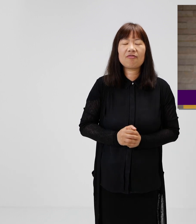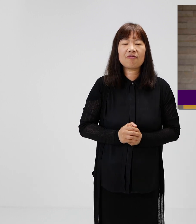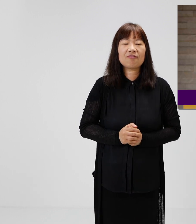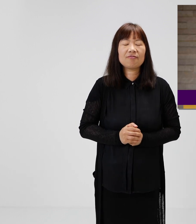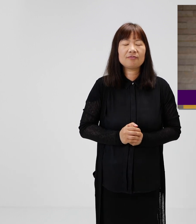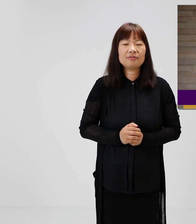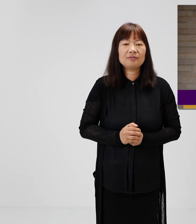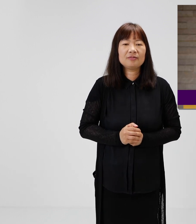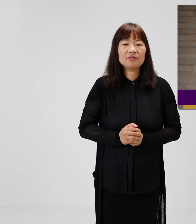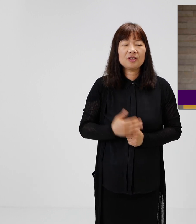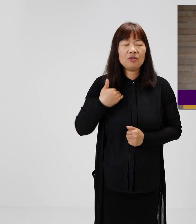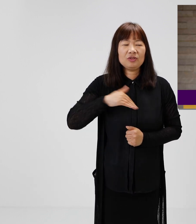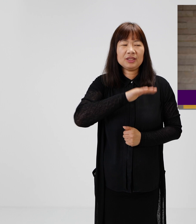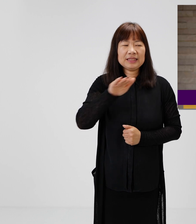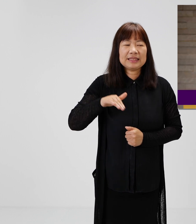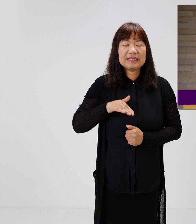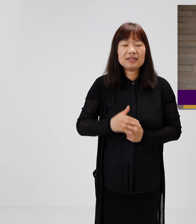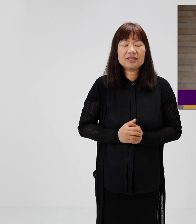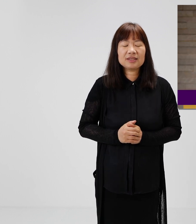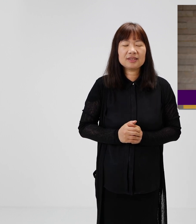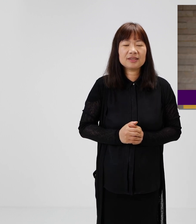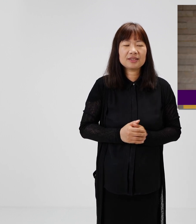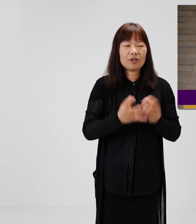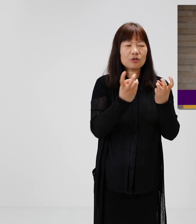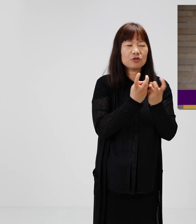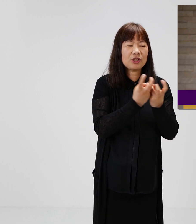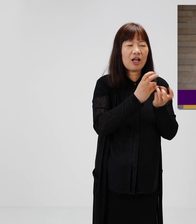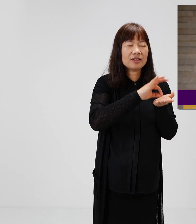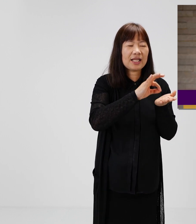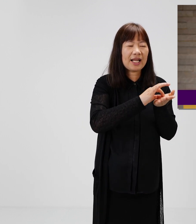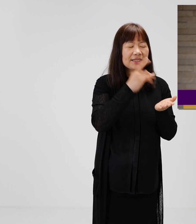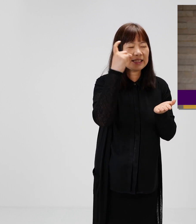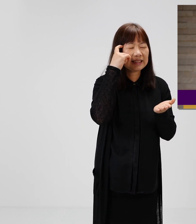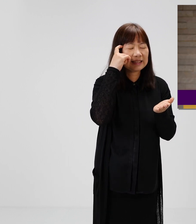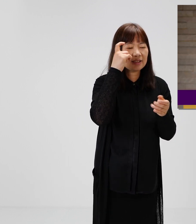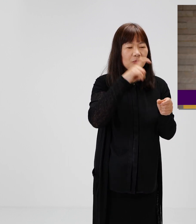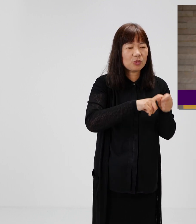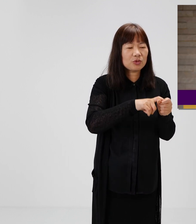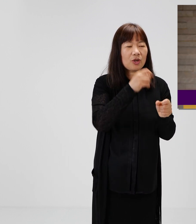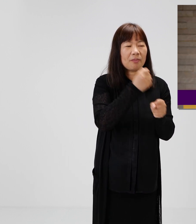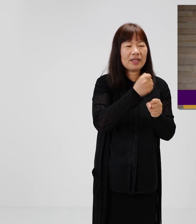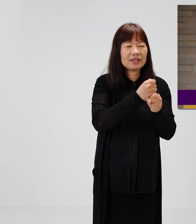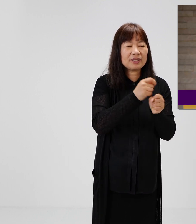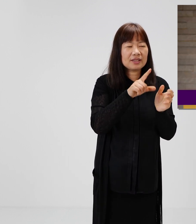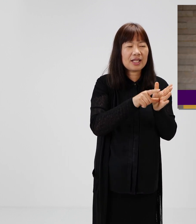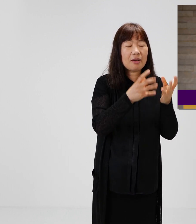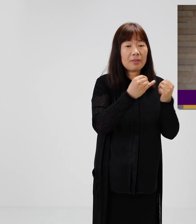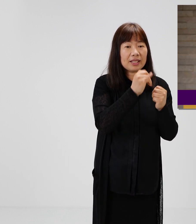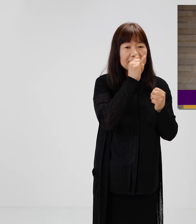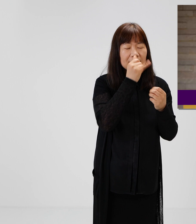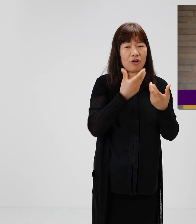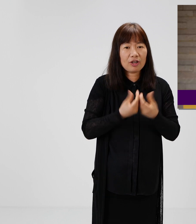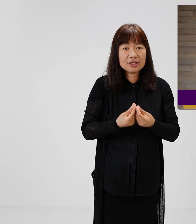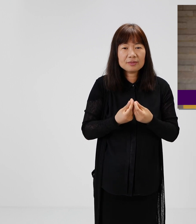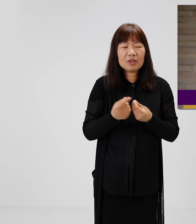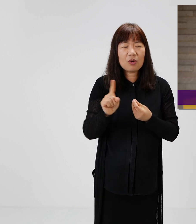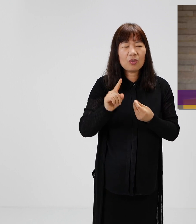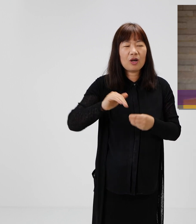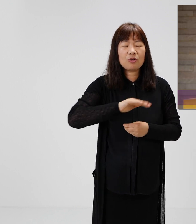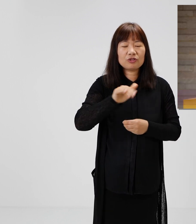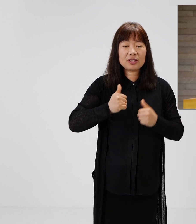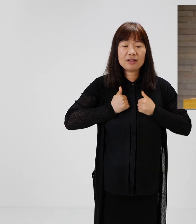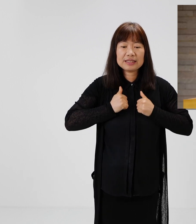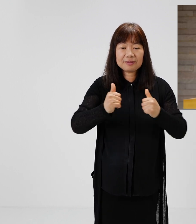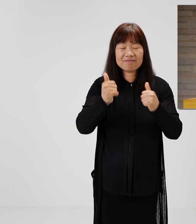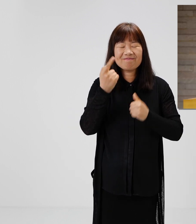그런데 우리는 보통 수단적 가치를 목적으로 삼는 경우가 많아요. 예를 들어 우리 열심히